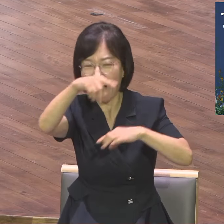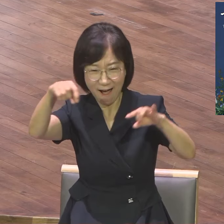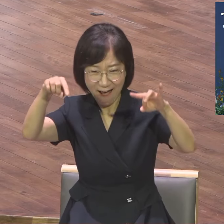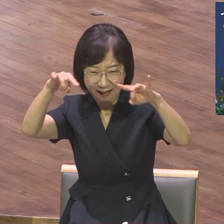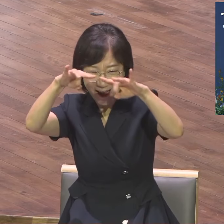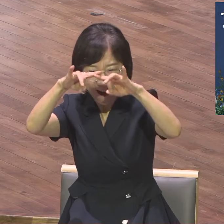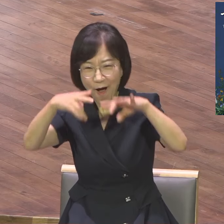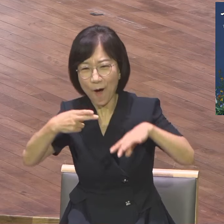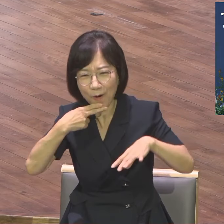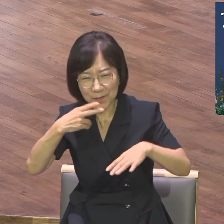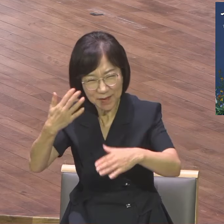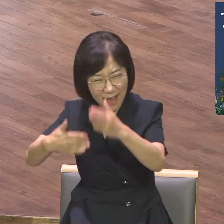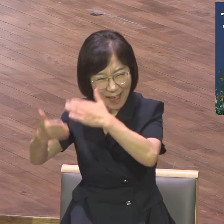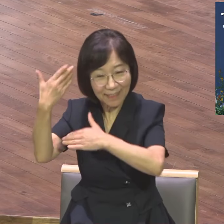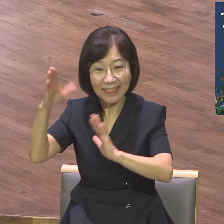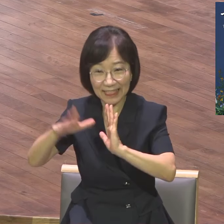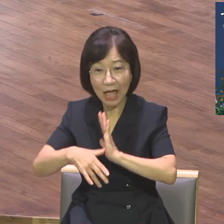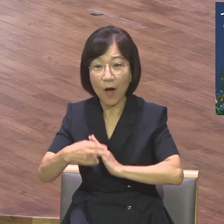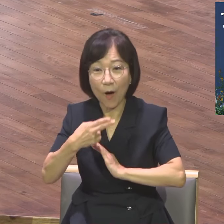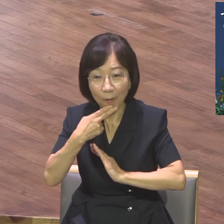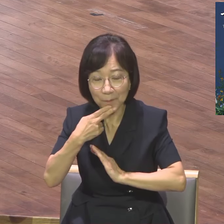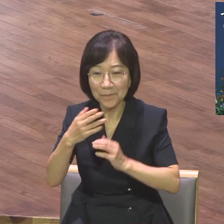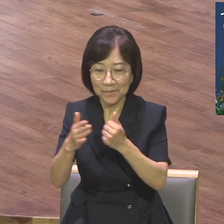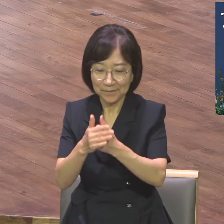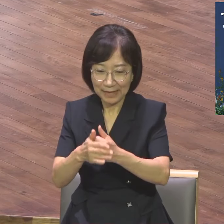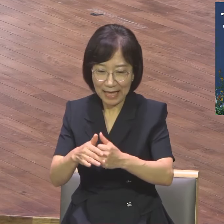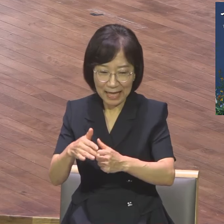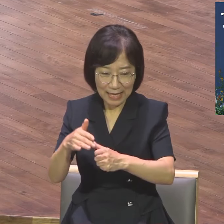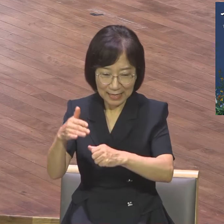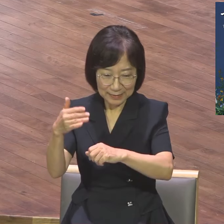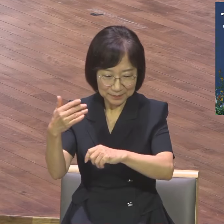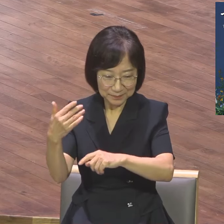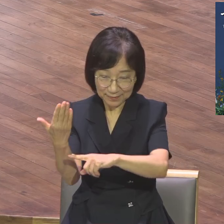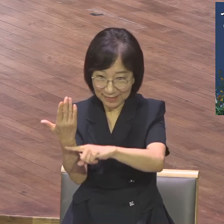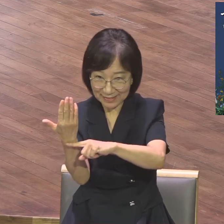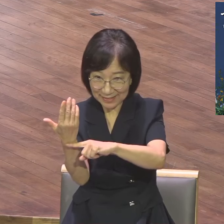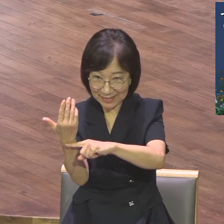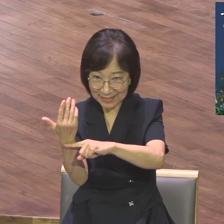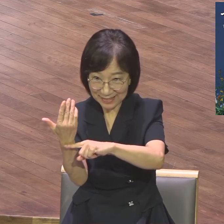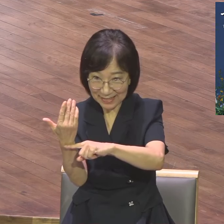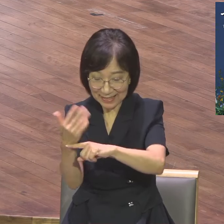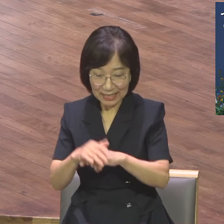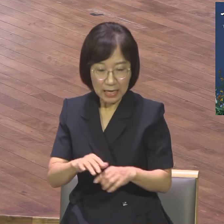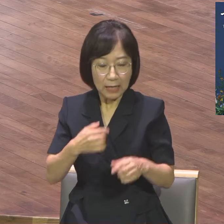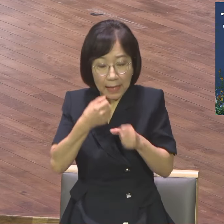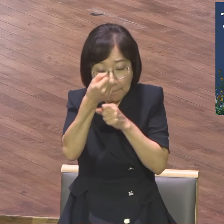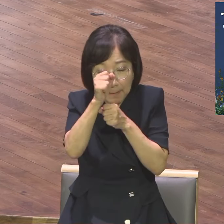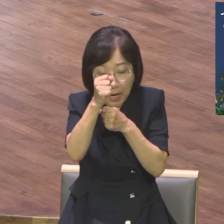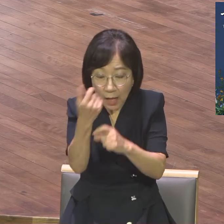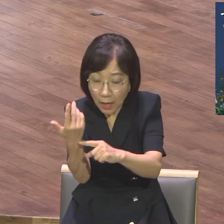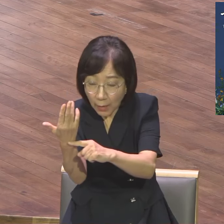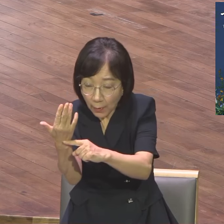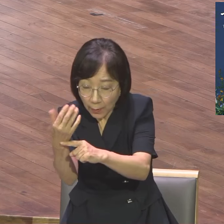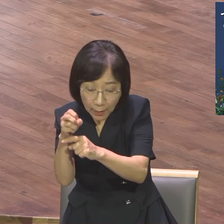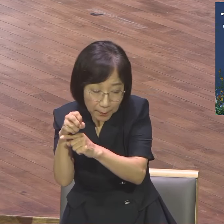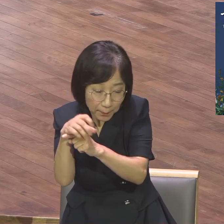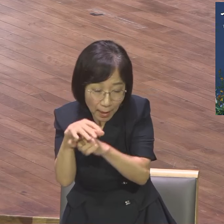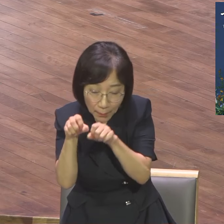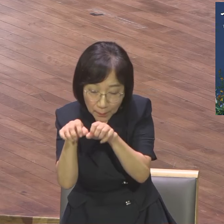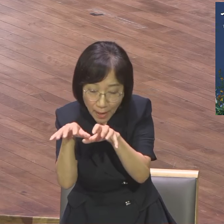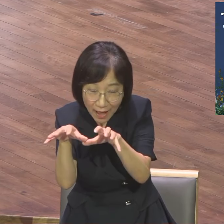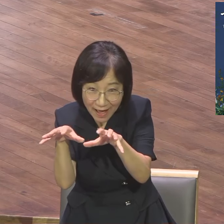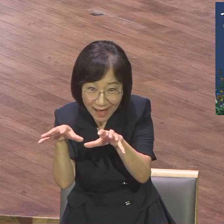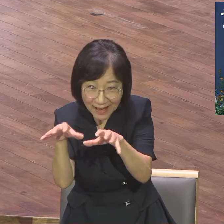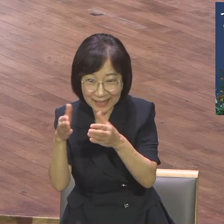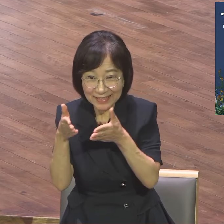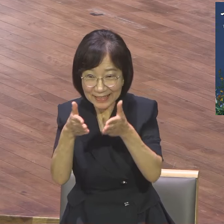뭐 불이 없었잖아요. 그냥 너무 캄캄하게 시골 그렇잖아요. 그러니까 내 발의 등이요 내